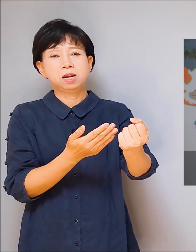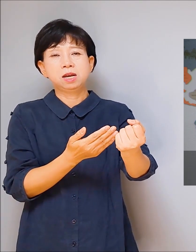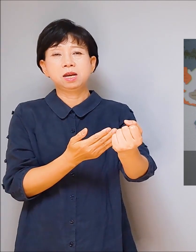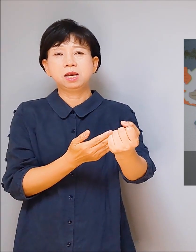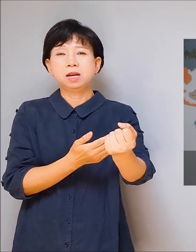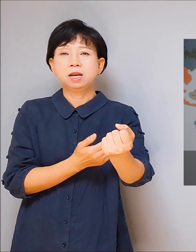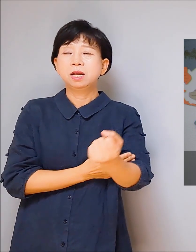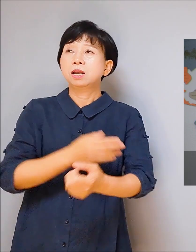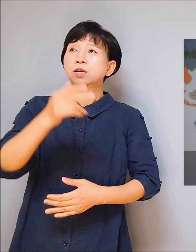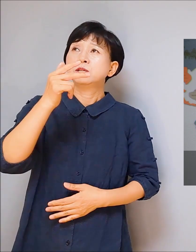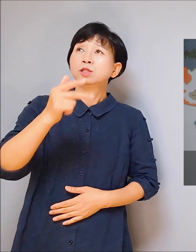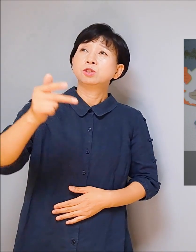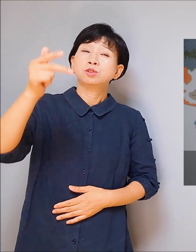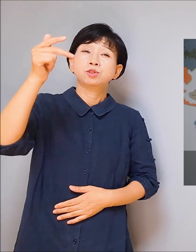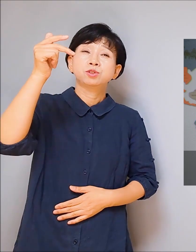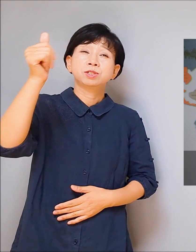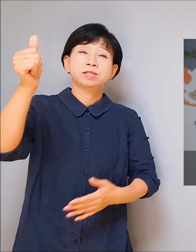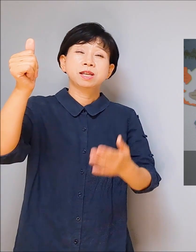능력,